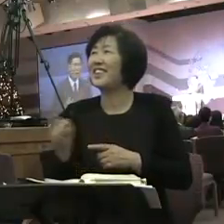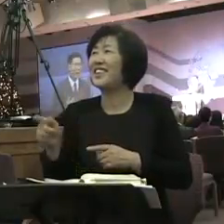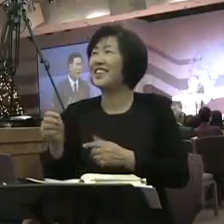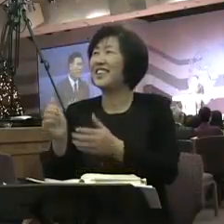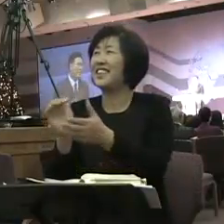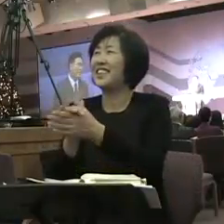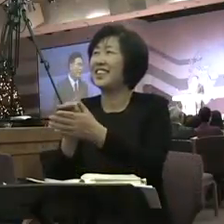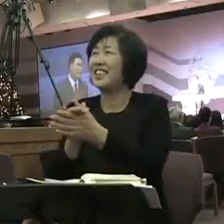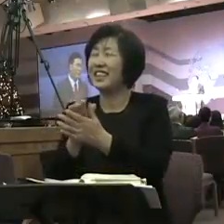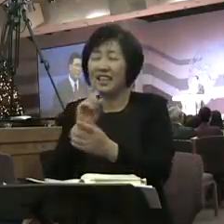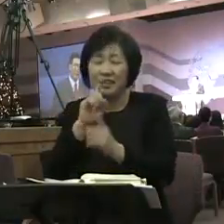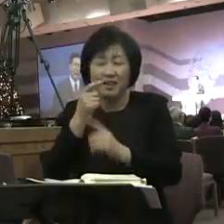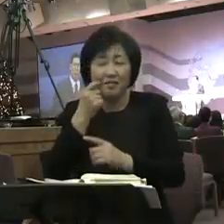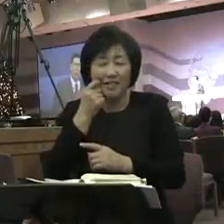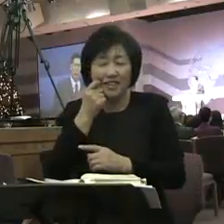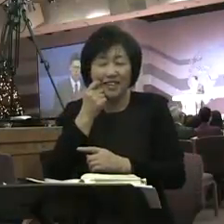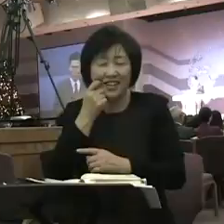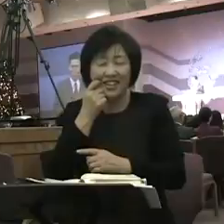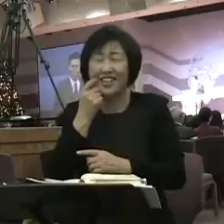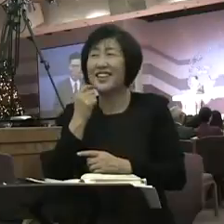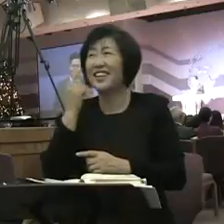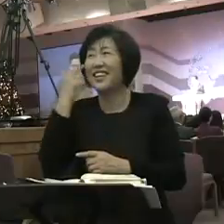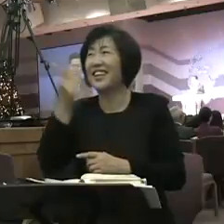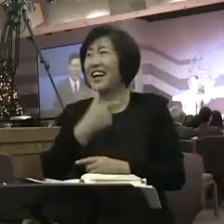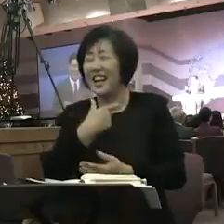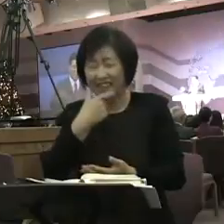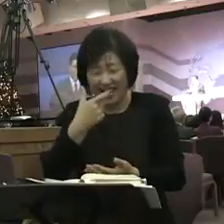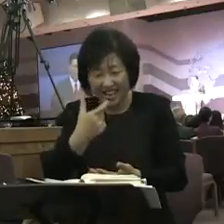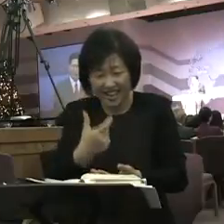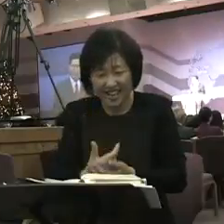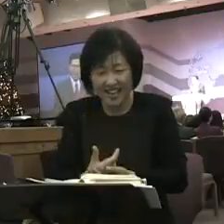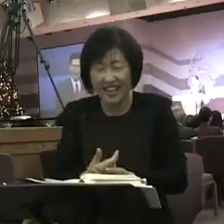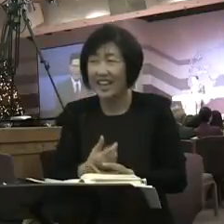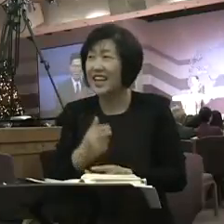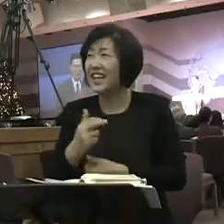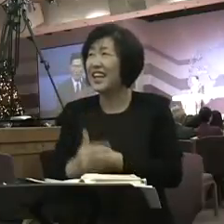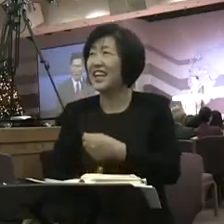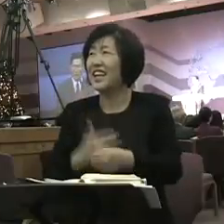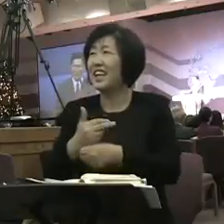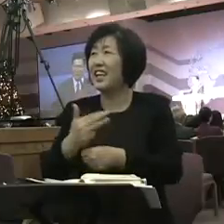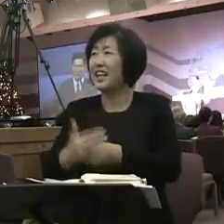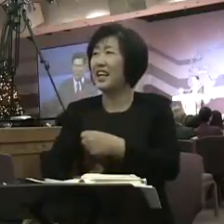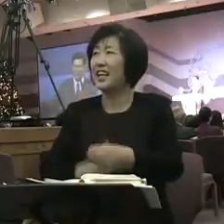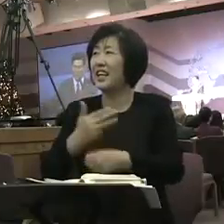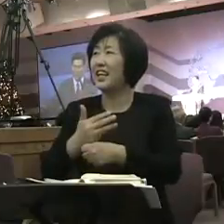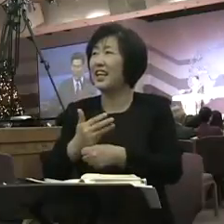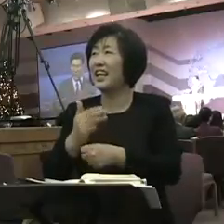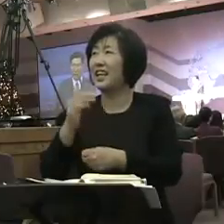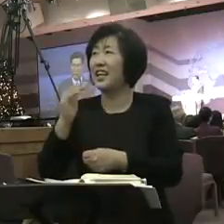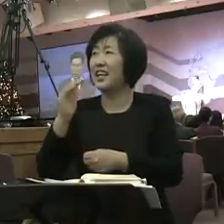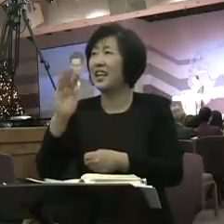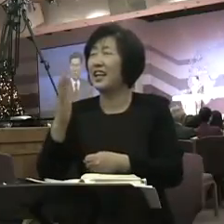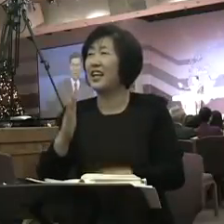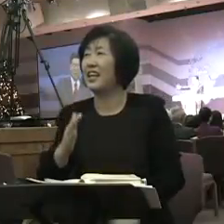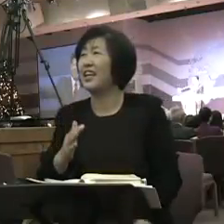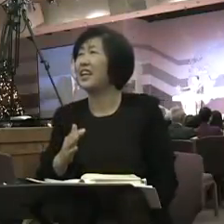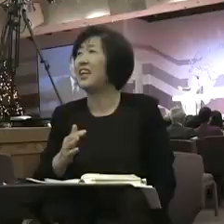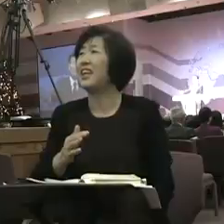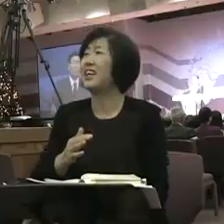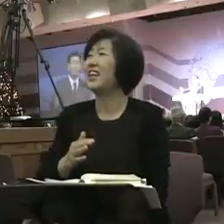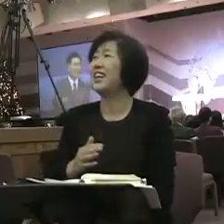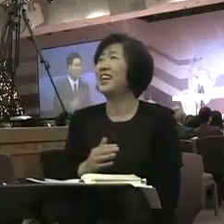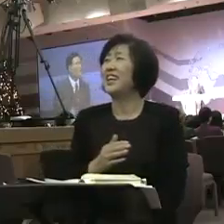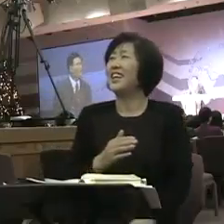못하더라고요. 저에게 이것이 엄청난 감동을 줬습니다. 그래서 지금 7, 8년이 지났지만 우리 아들이 여전히 최근에 잘못을 하면은